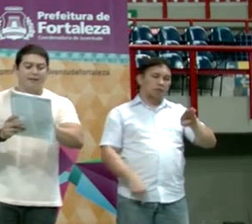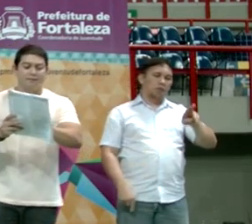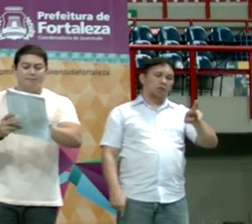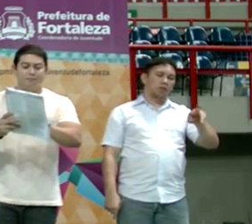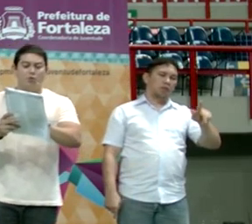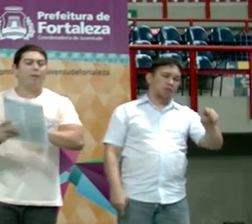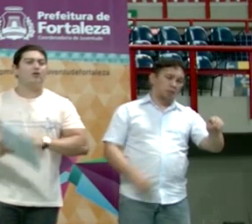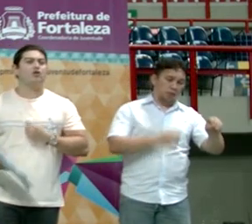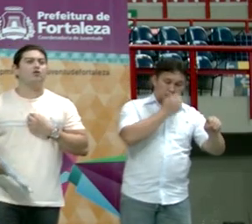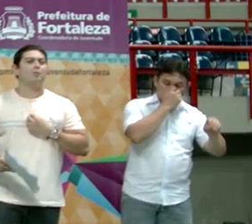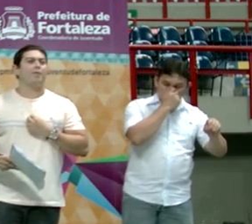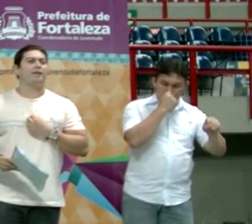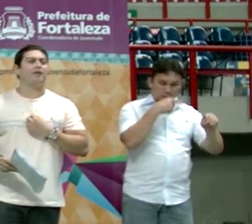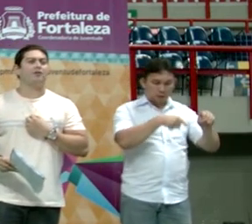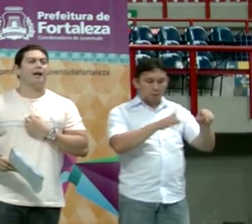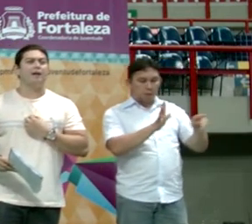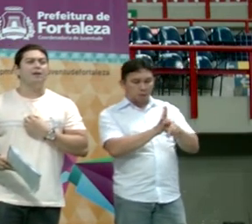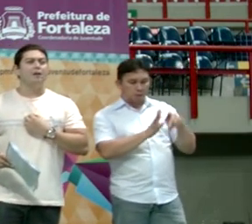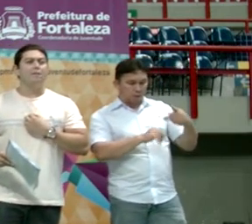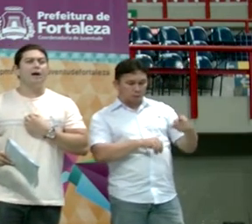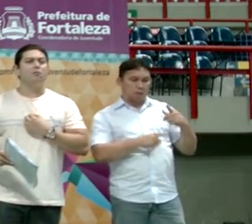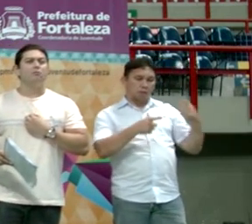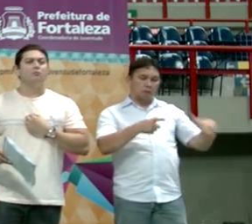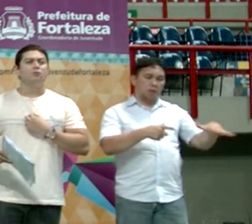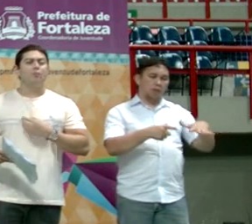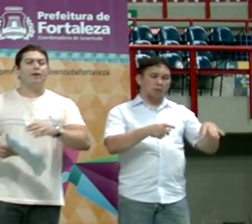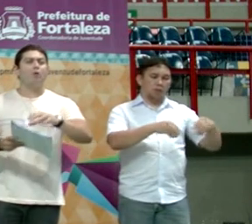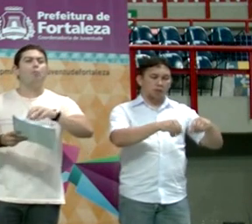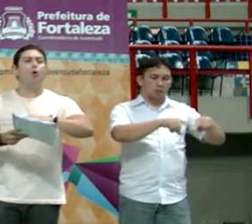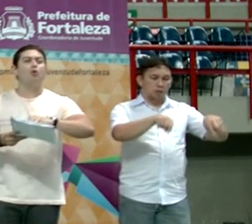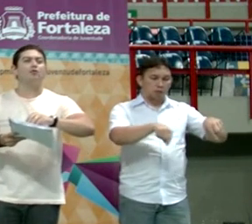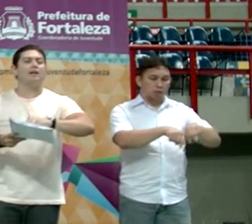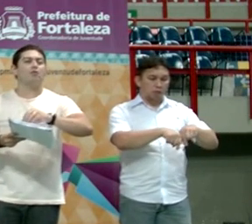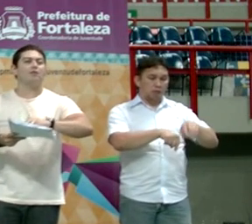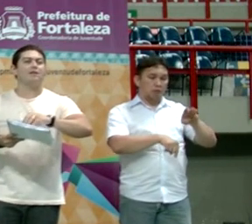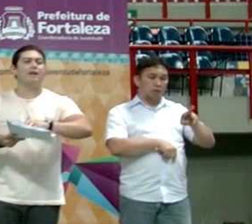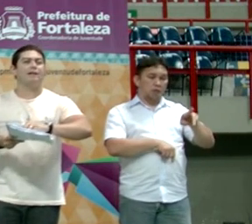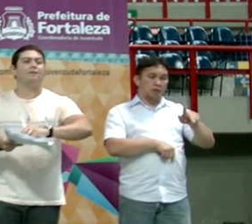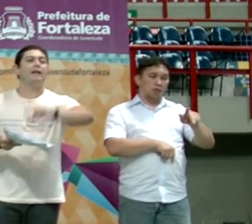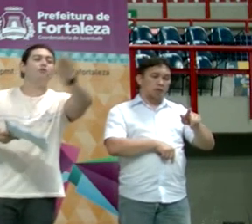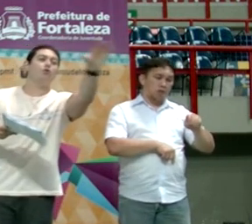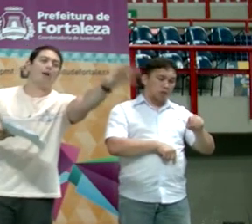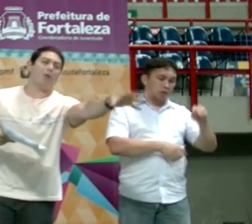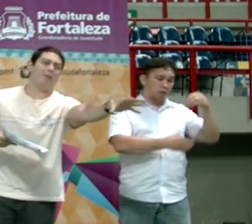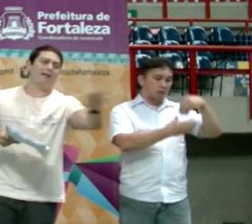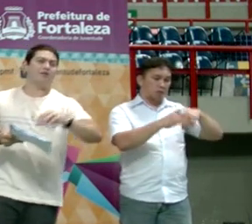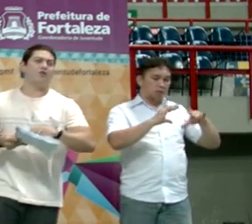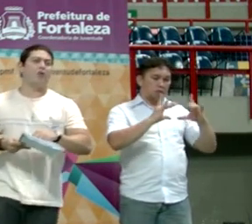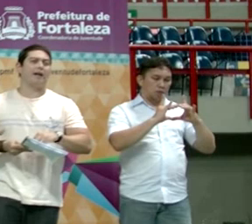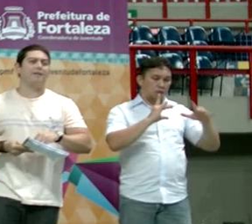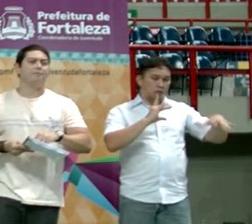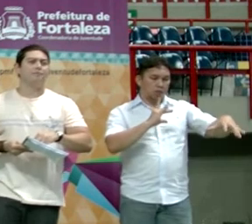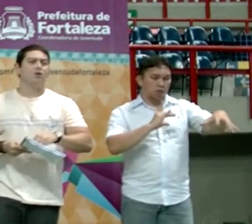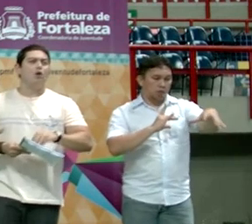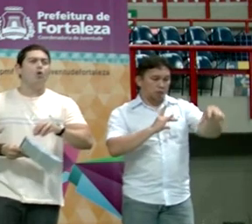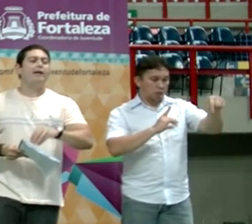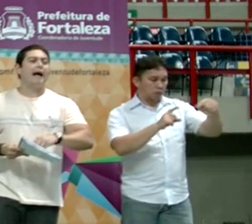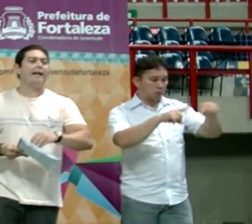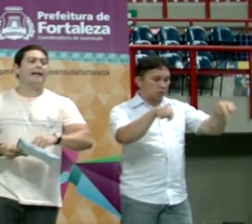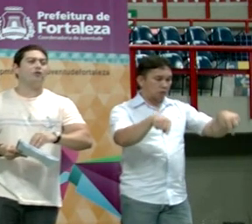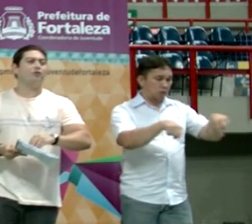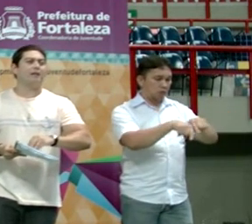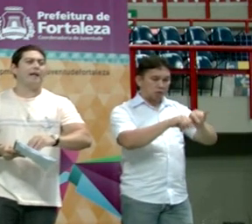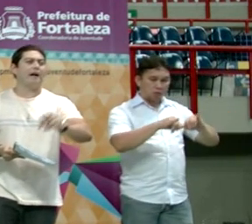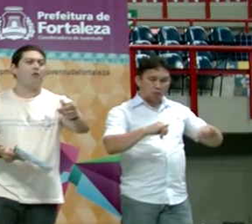o poder, o prestígio dos proprietários de terra? Não, porque o burgo tem que acontecer dentro da propriedade de alguém.